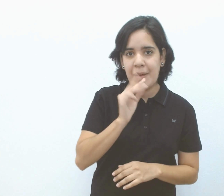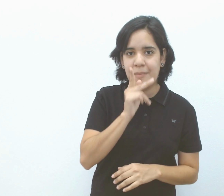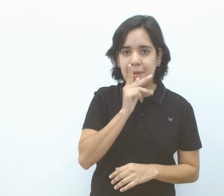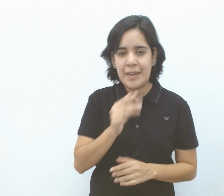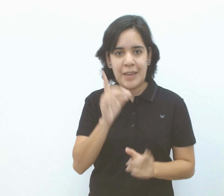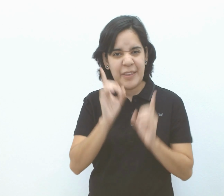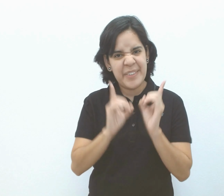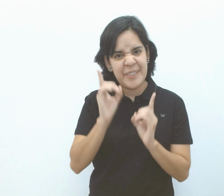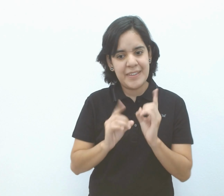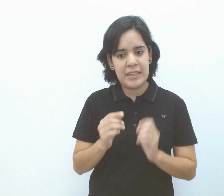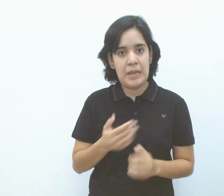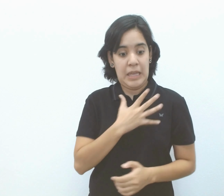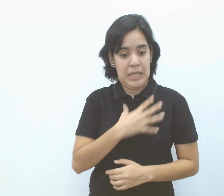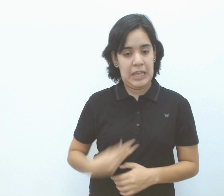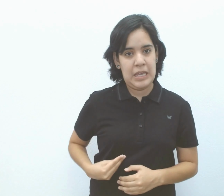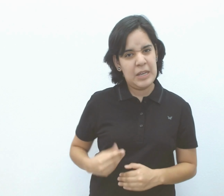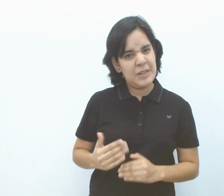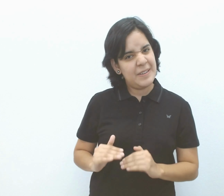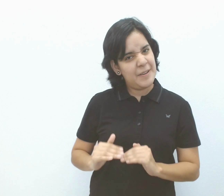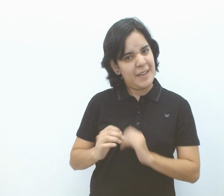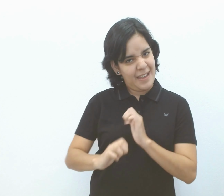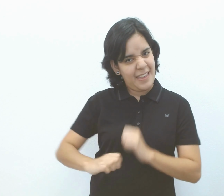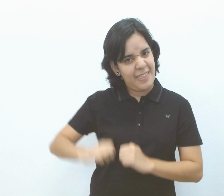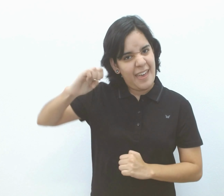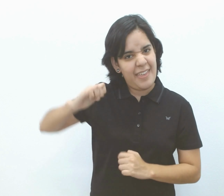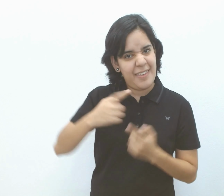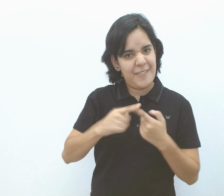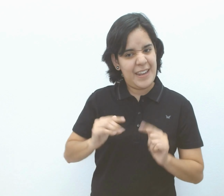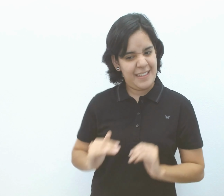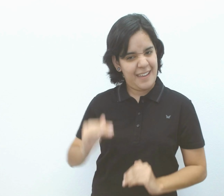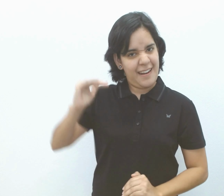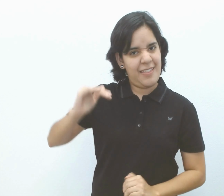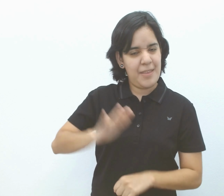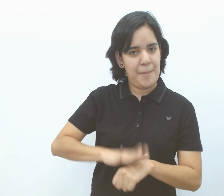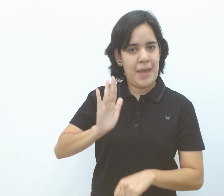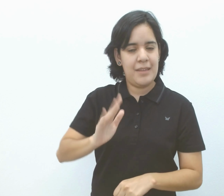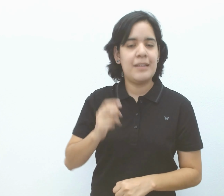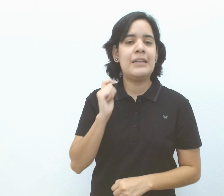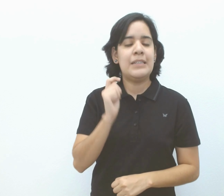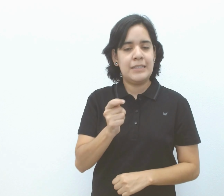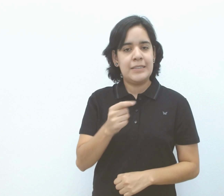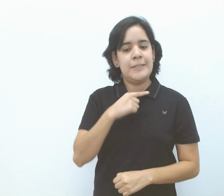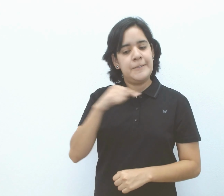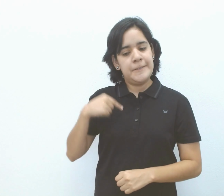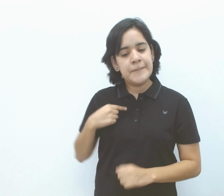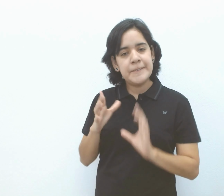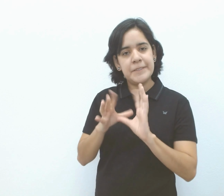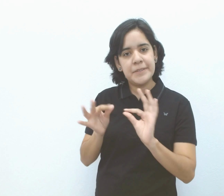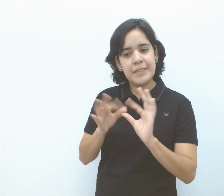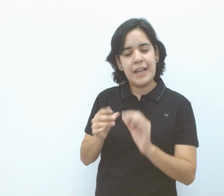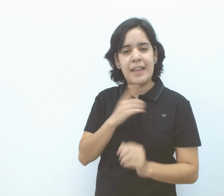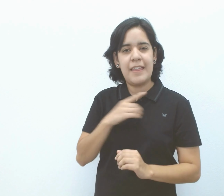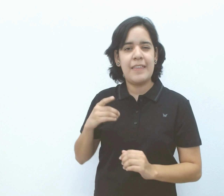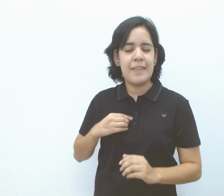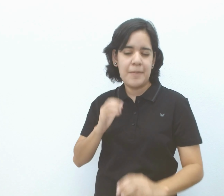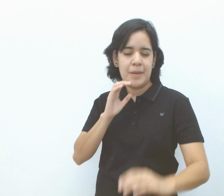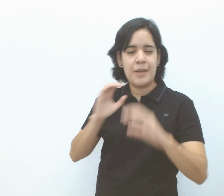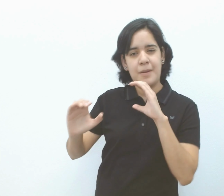para todos los papás que nos escuchan que tienen hijos más grandes es generar estrategias comunicativas que no fomenten la mentira. Obviamente creo que